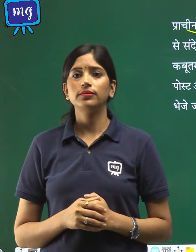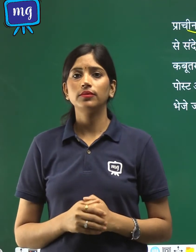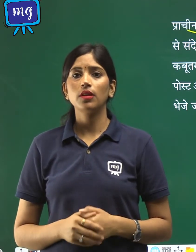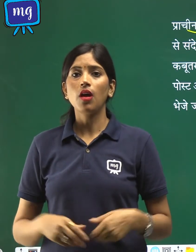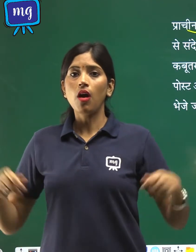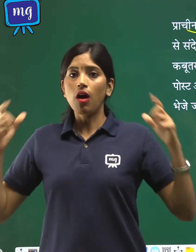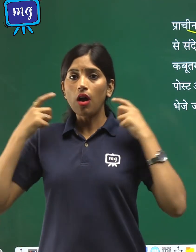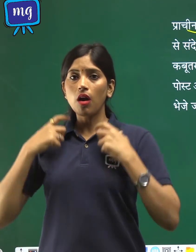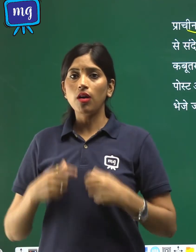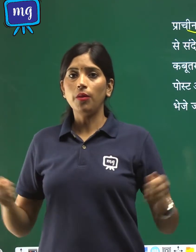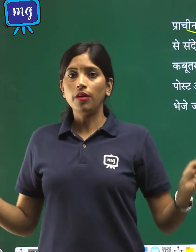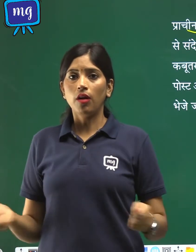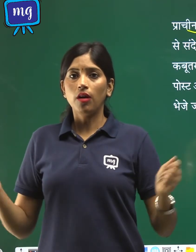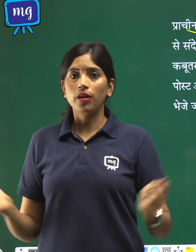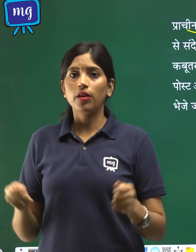ढोल नगाड़ों